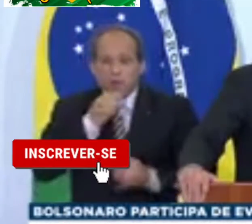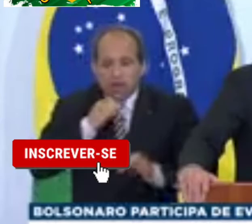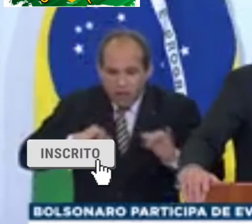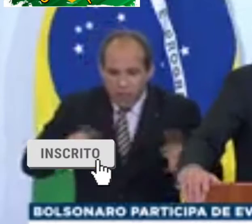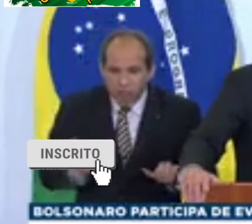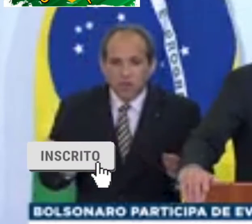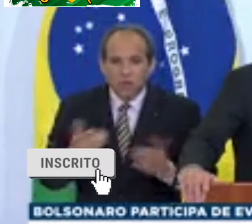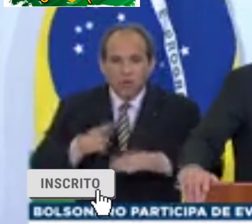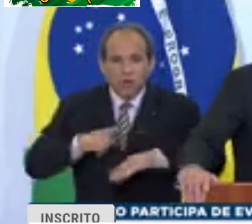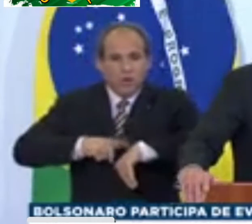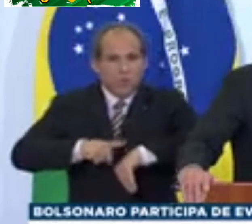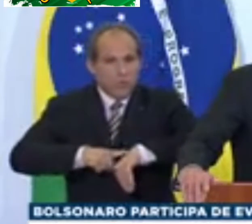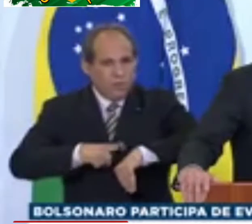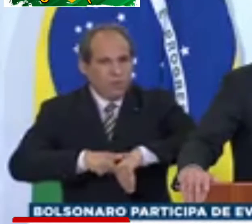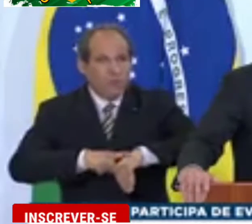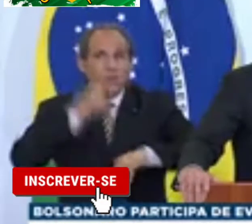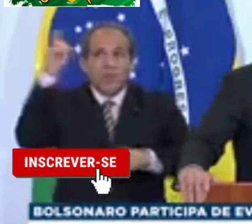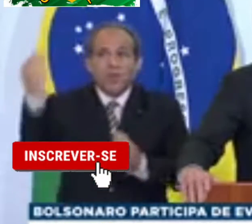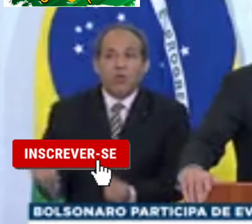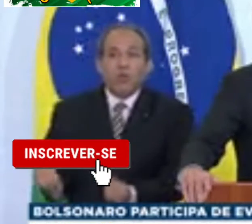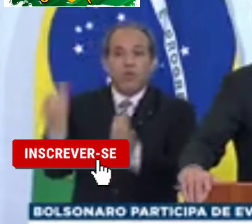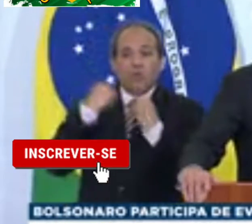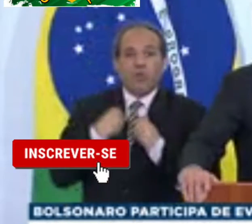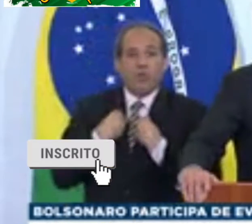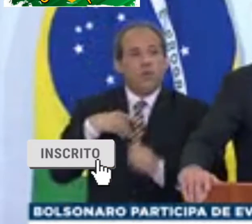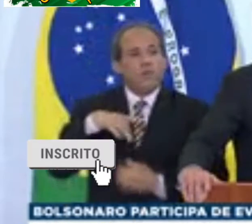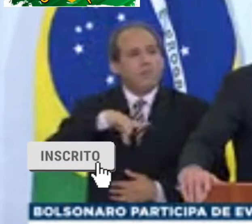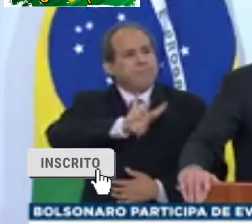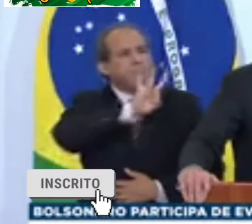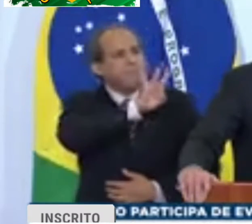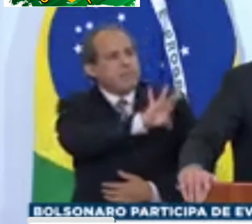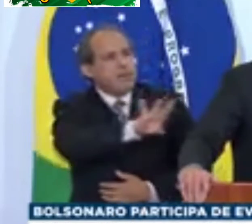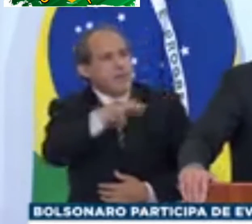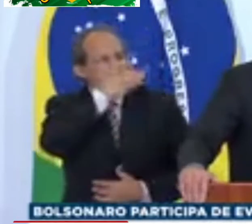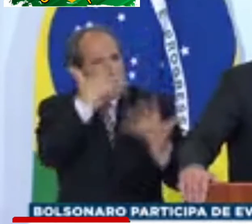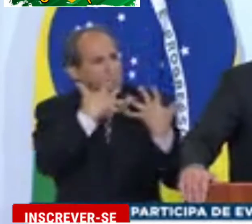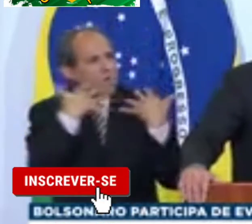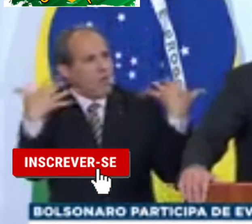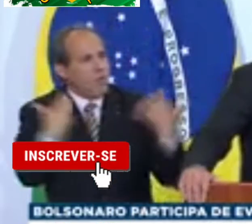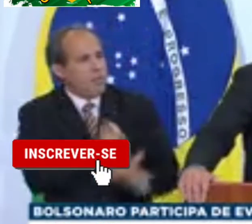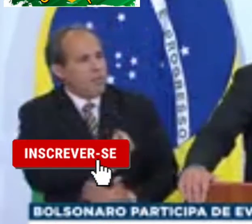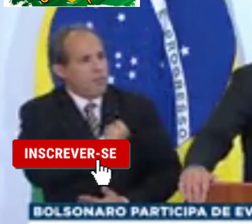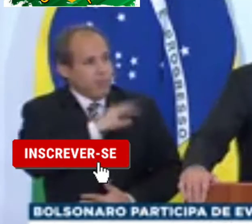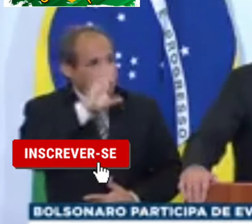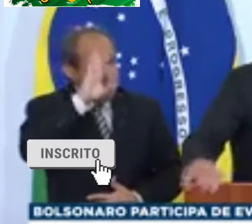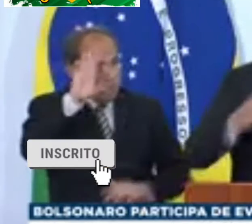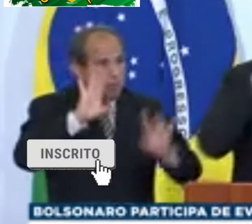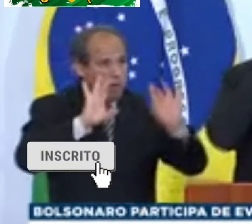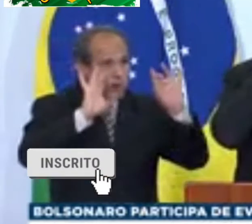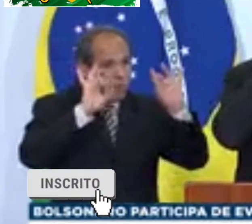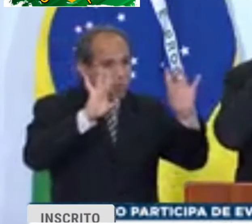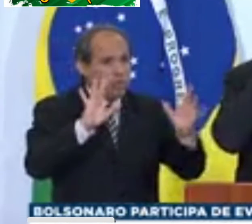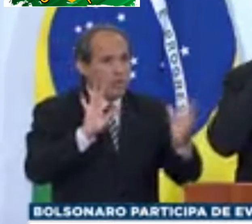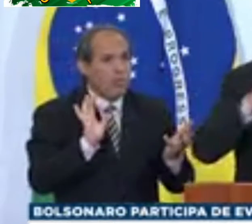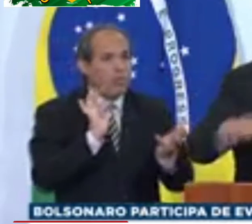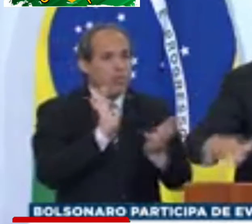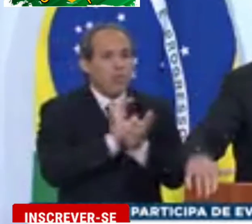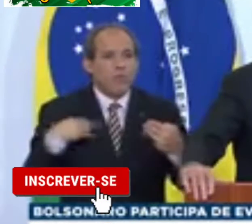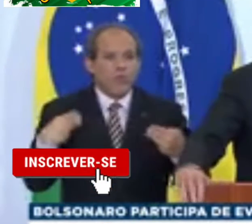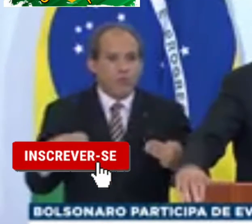oportunidade que Deus nos deu, para cada um dos presentes aqui, em especial para os